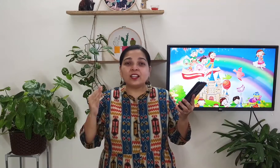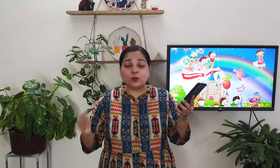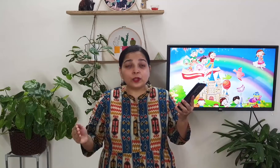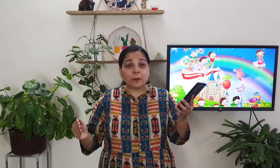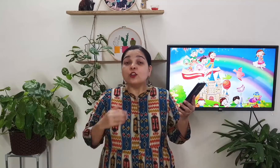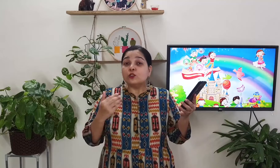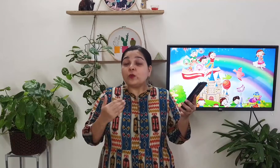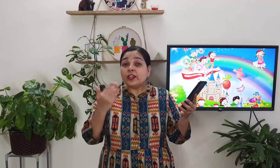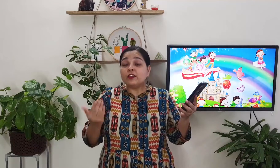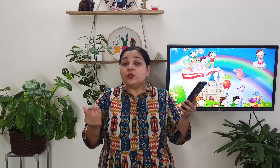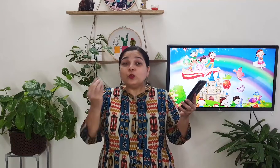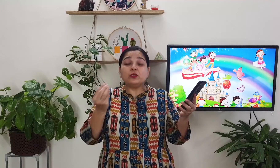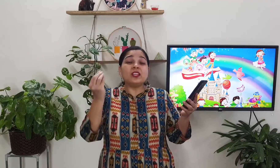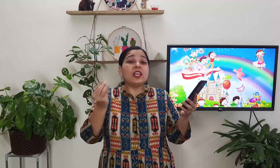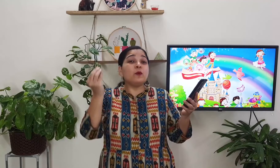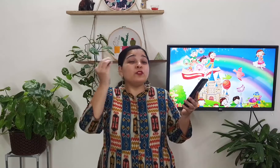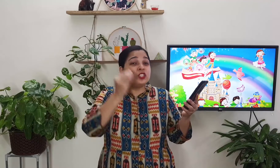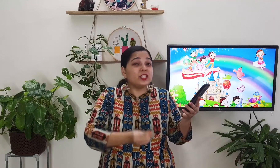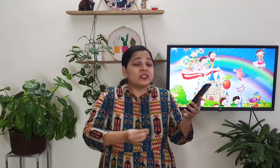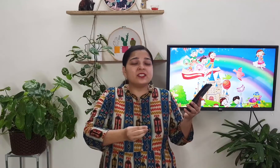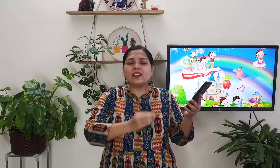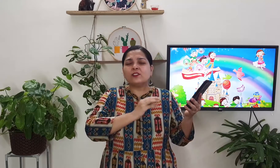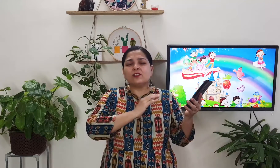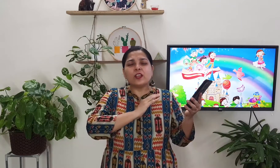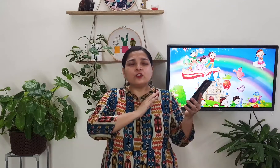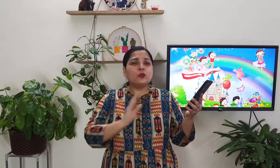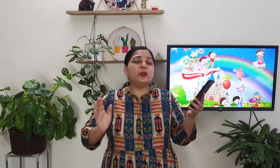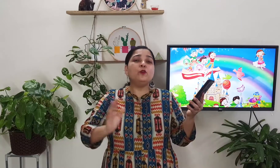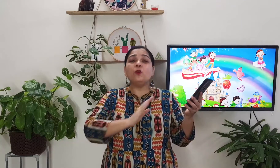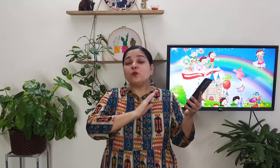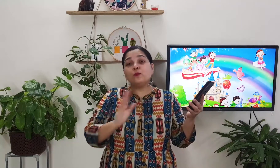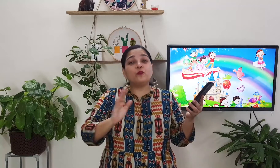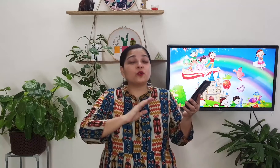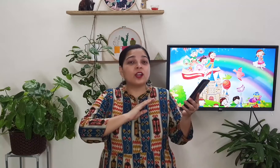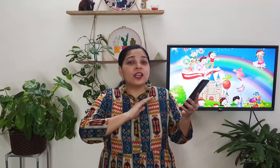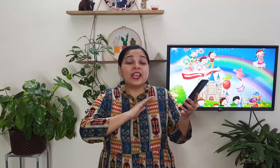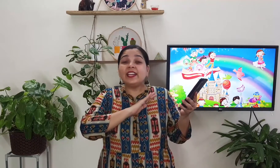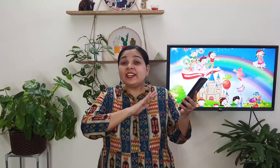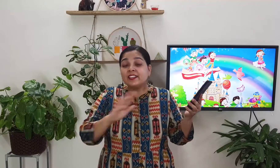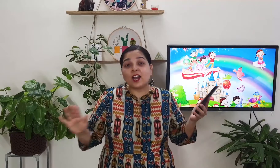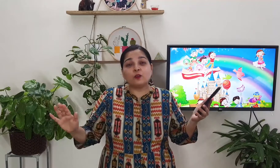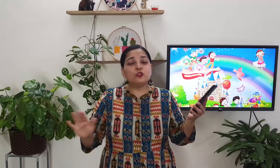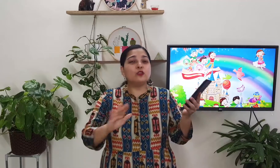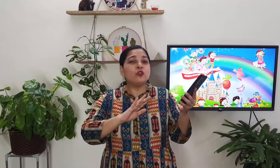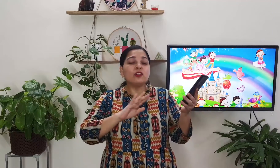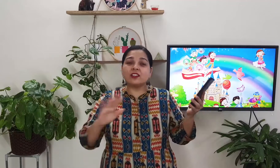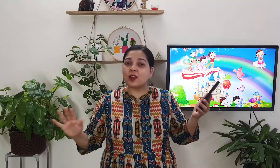நேரத்திலும் தேவனிடம் கேட்கலாம். அதற்கு லிமிட்டே இல்லை. நம்முடைய எல்லா ஜெபங்களுக்கும் தேவன் பதில்